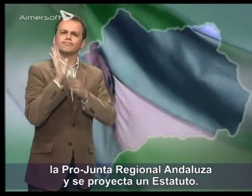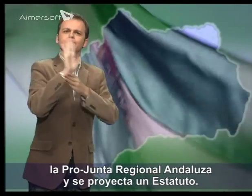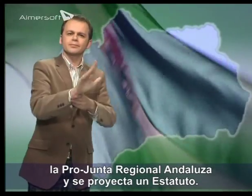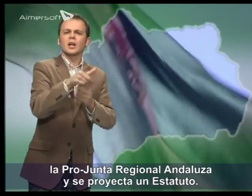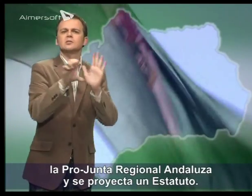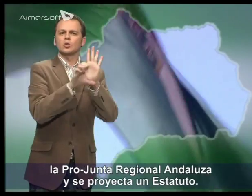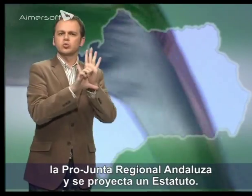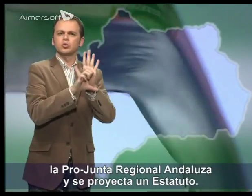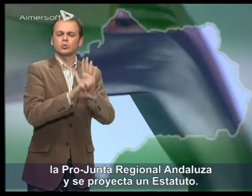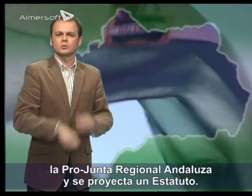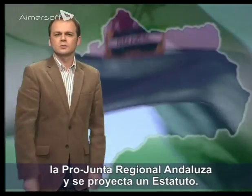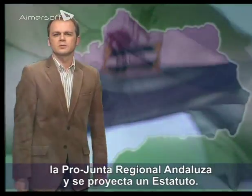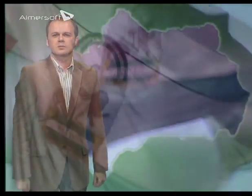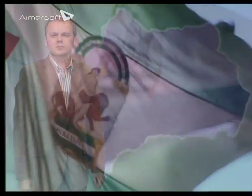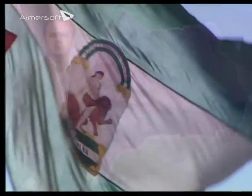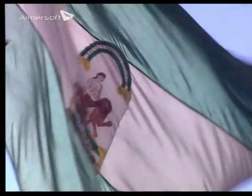un estatuto.